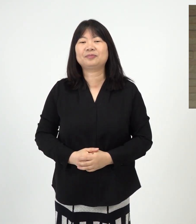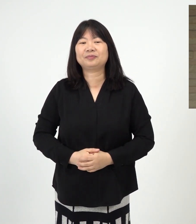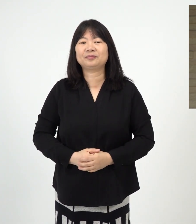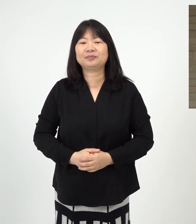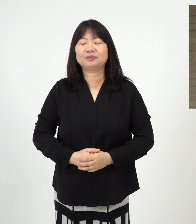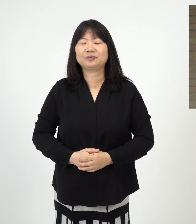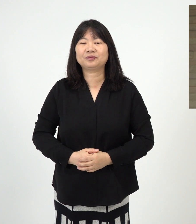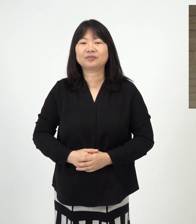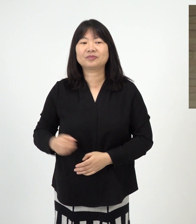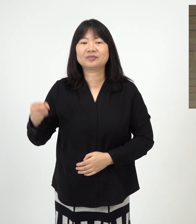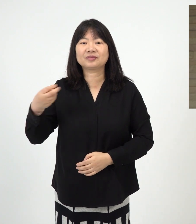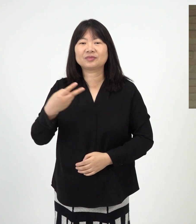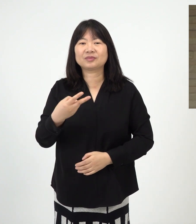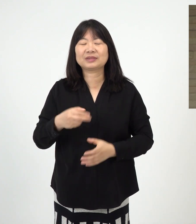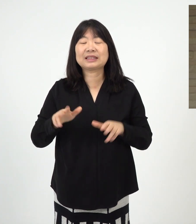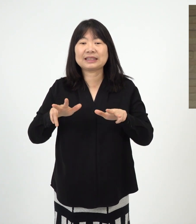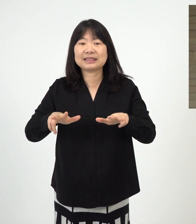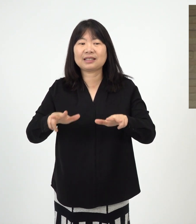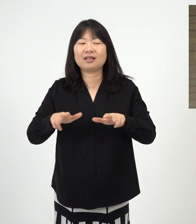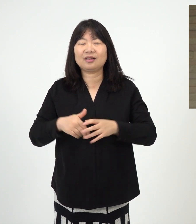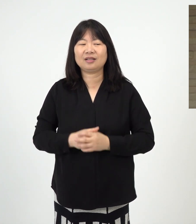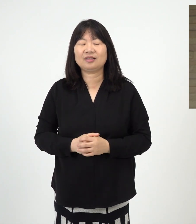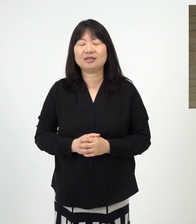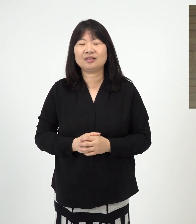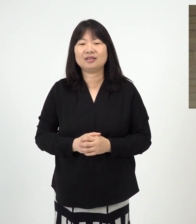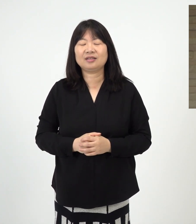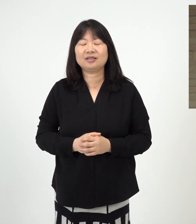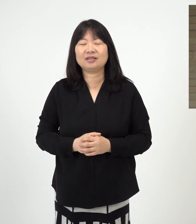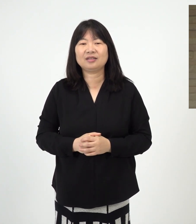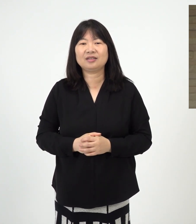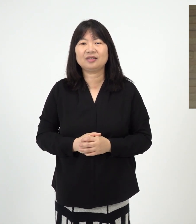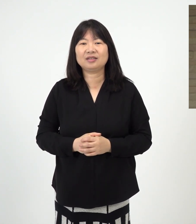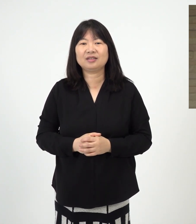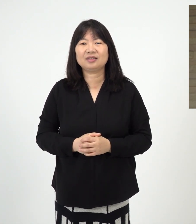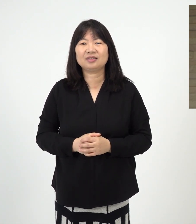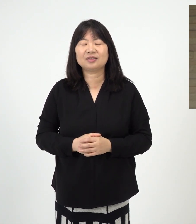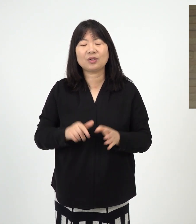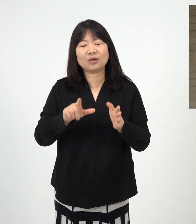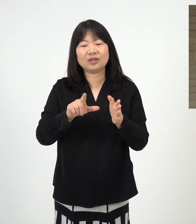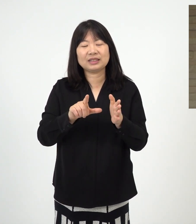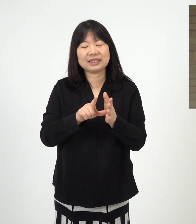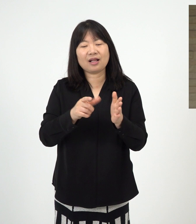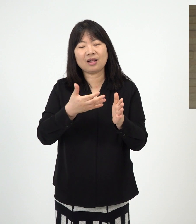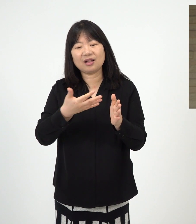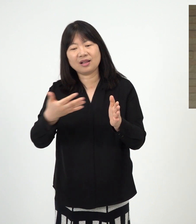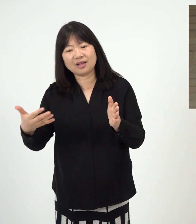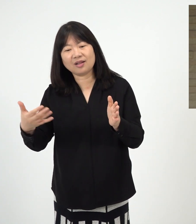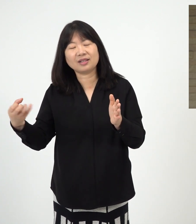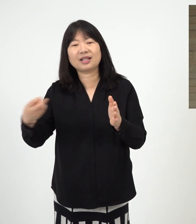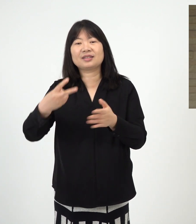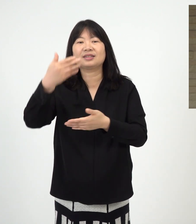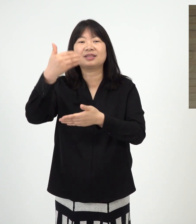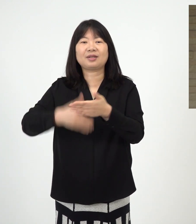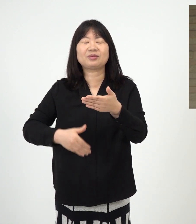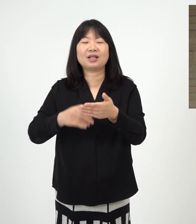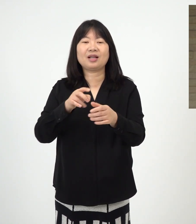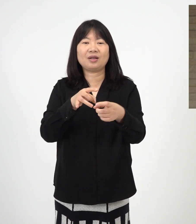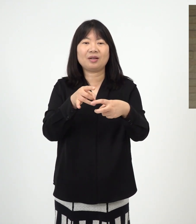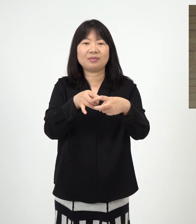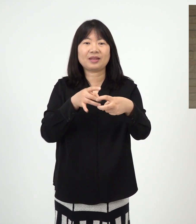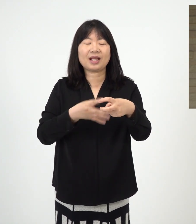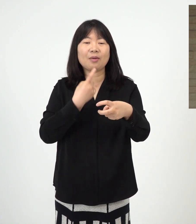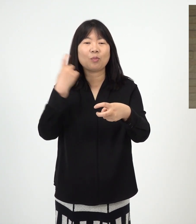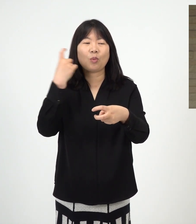겁니다. 그리고 이제 어느 정도 또 연초가 지나면 다시 나머지